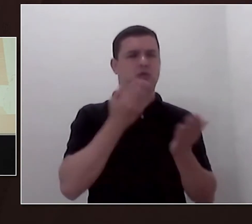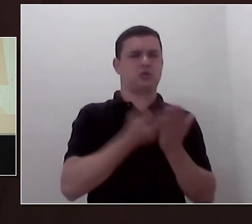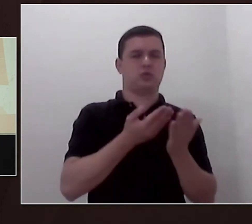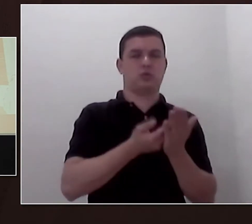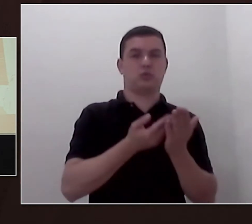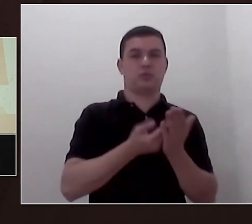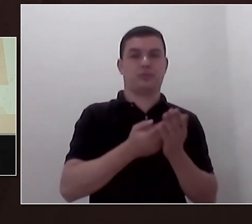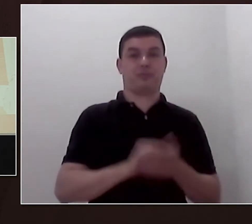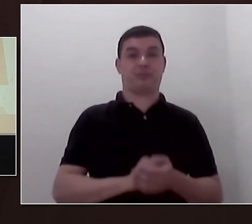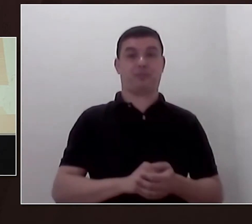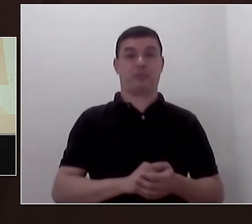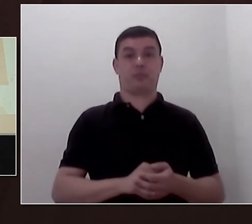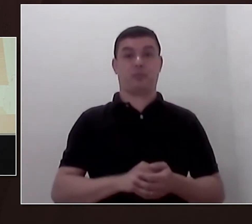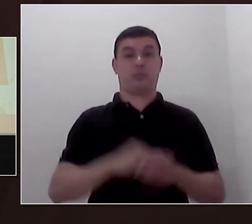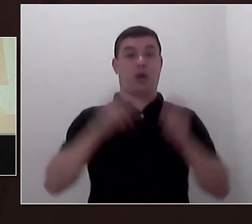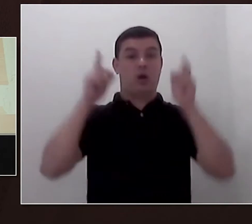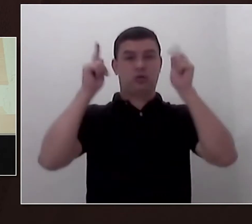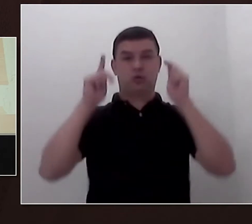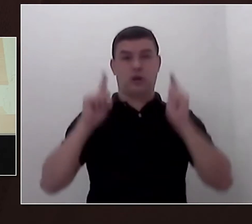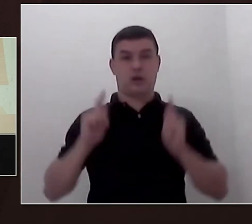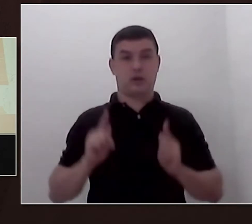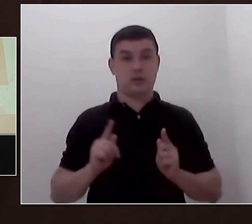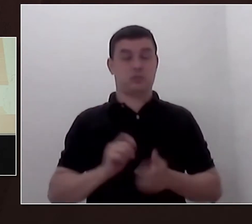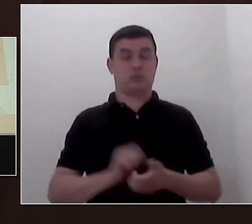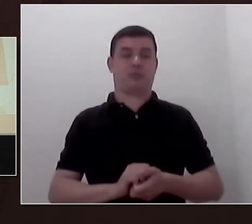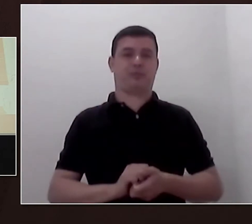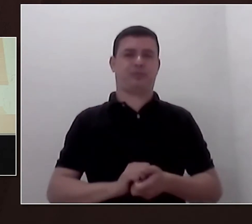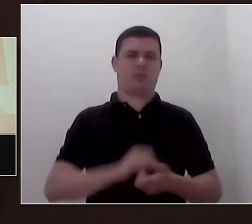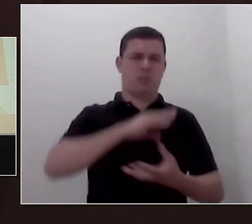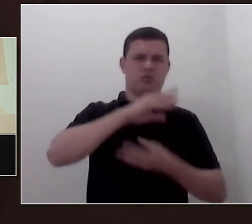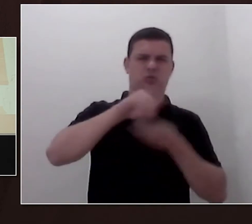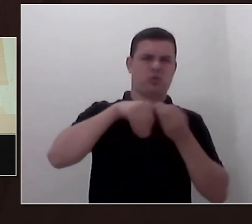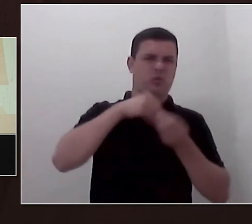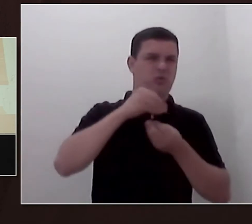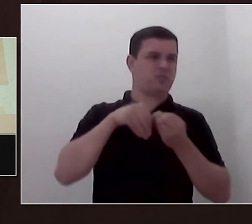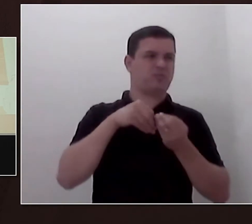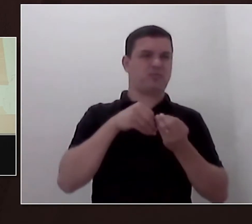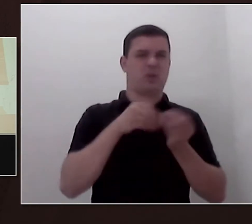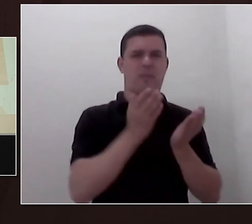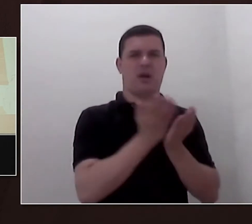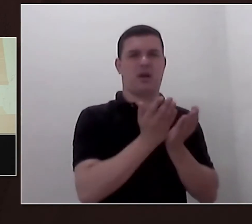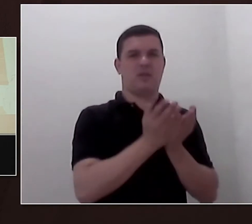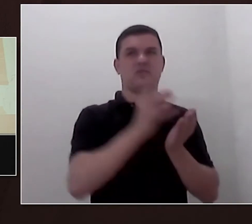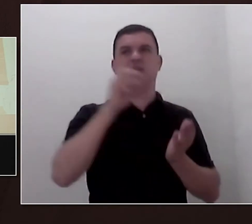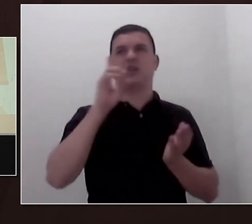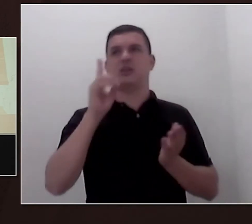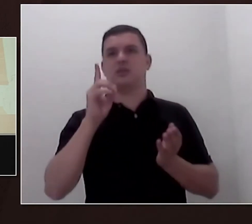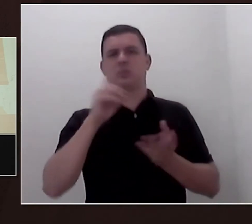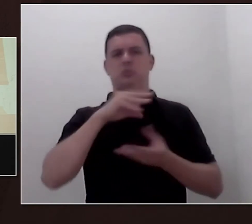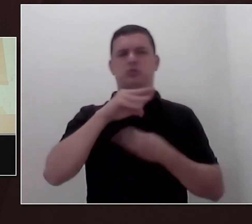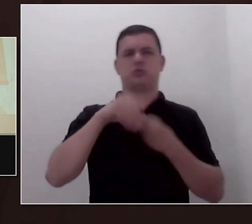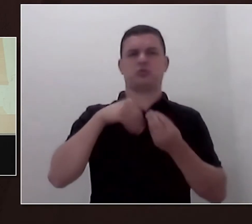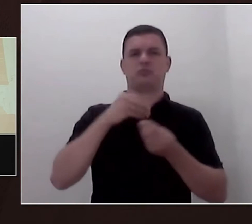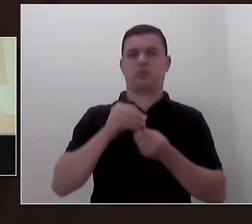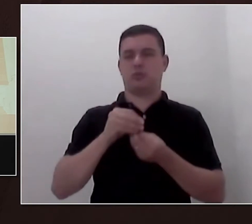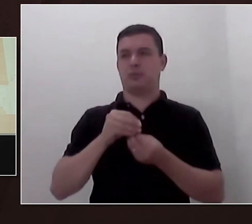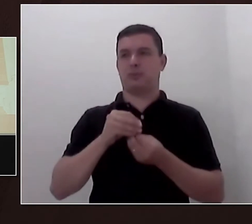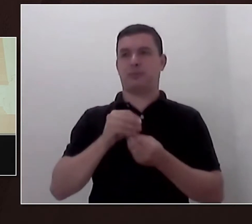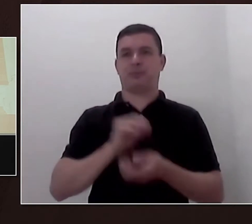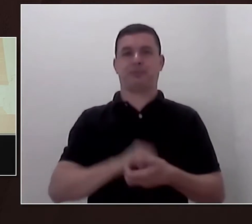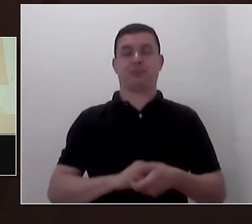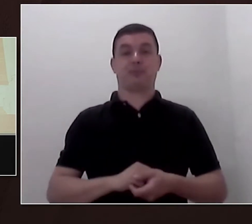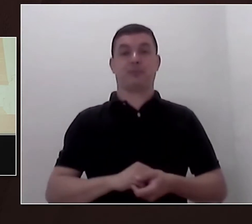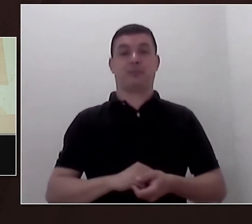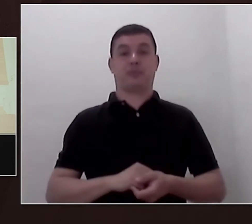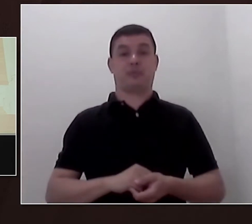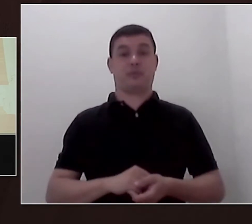que dá, né? Dá uma salada nisso, né? Então, assim, por isso, irmãos, primeiro eu quero dizer para vocês, principalmente estamos chegando no